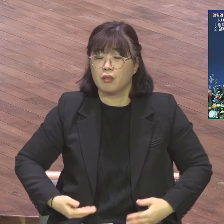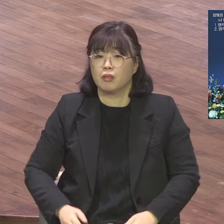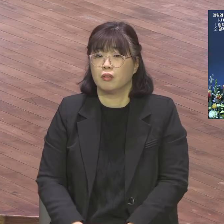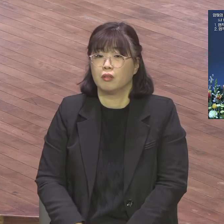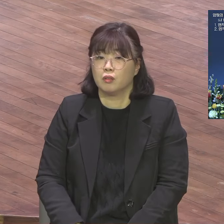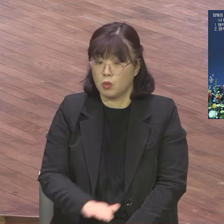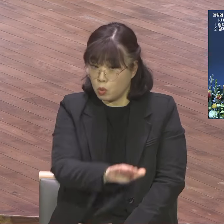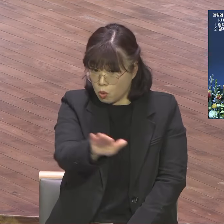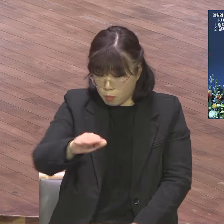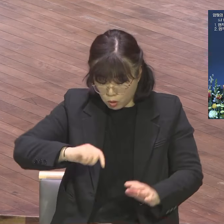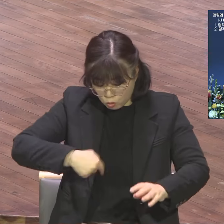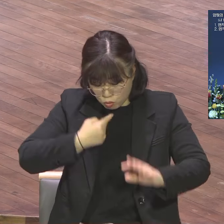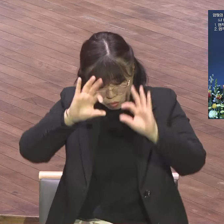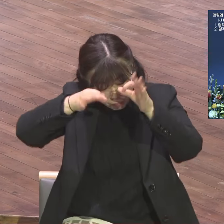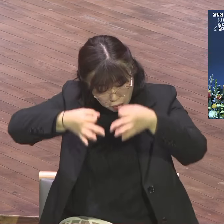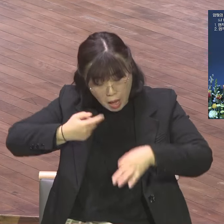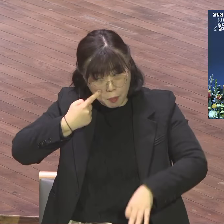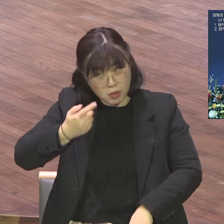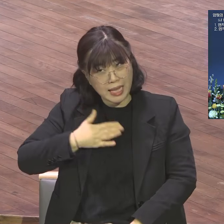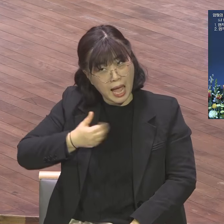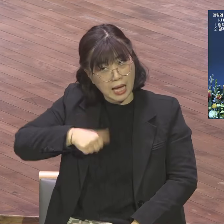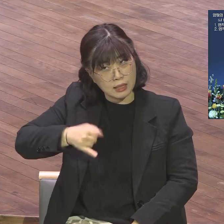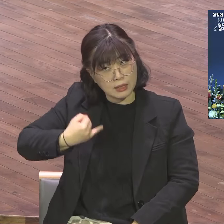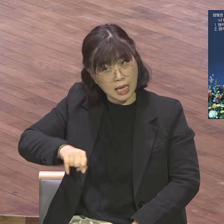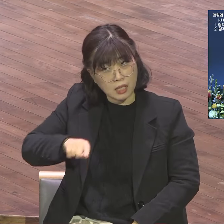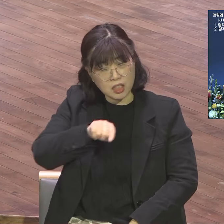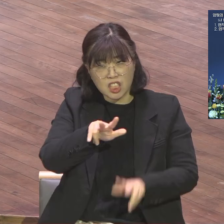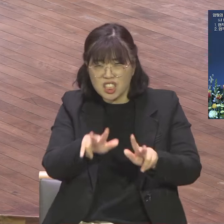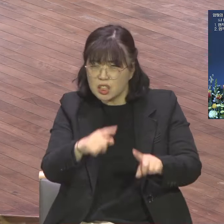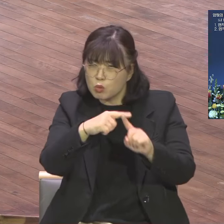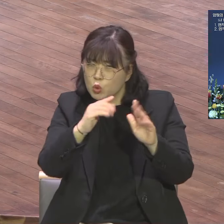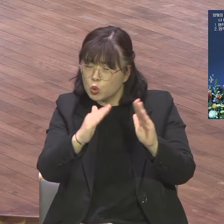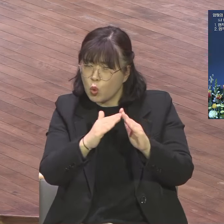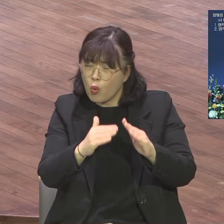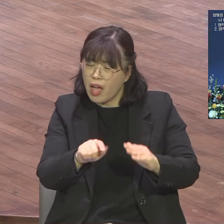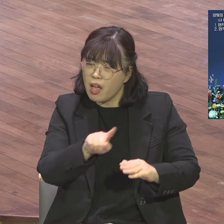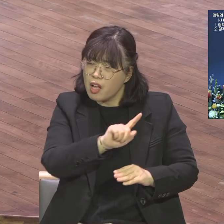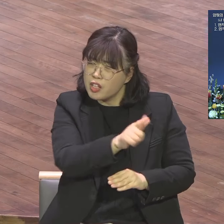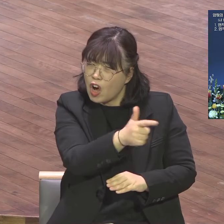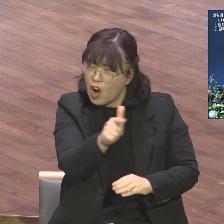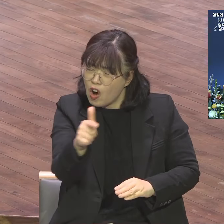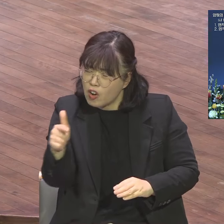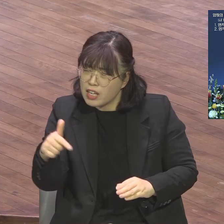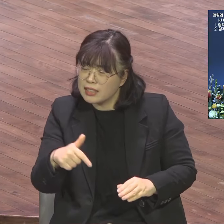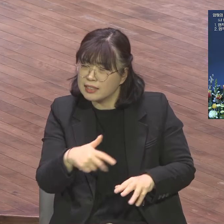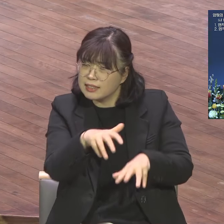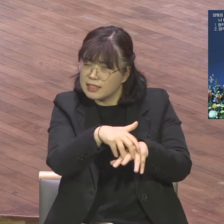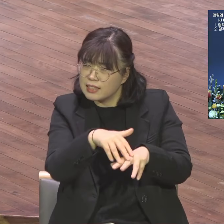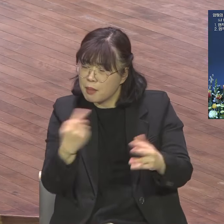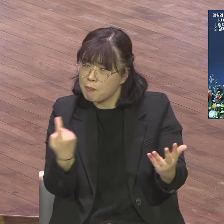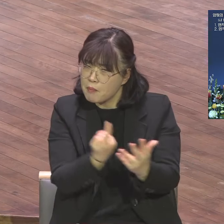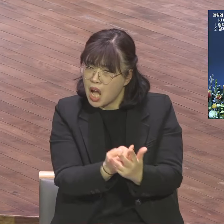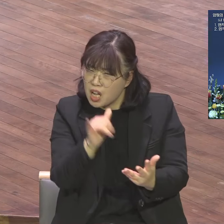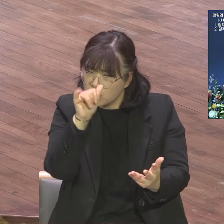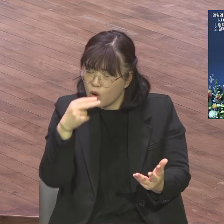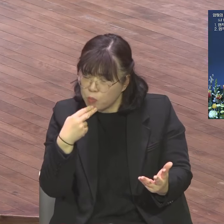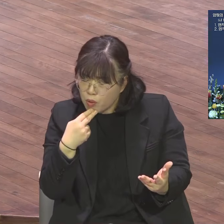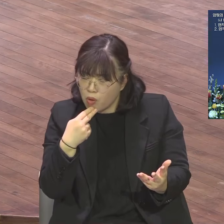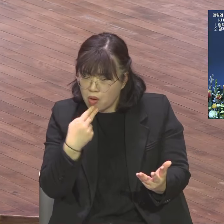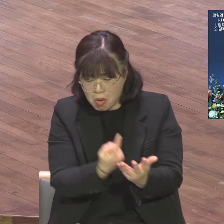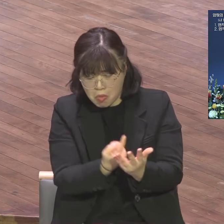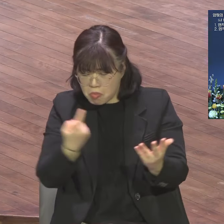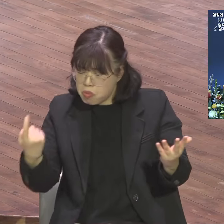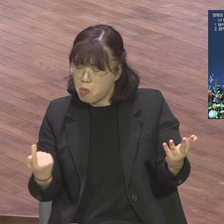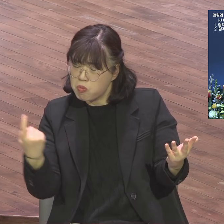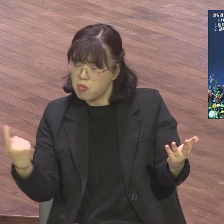여러분 스스로 자녀들을 한번 점검해 보세요. 렘넌트 언약 속에 있는지 없는지 이 속에 있어야 돼요. 이 속에 없으면 뻥이야.